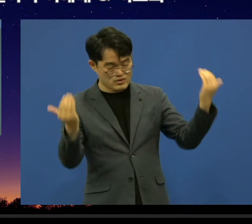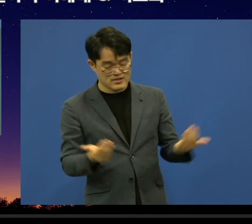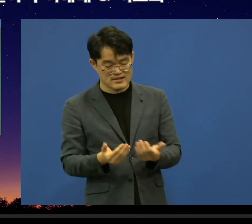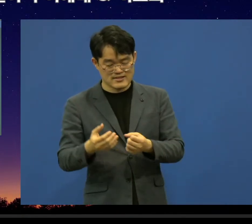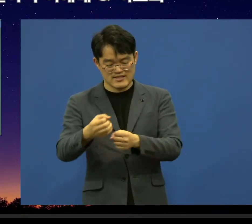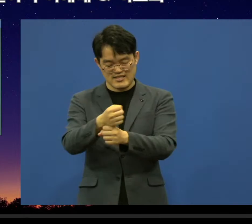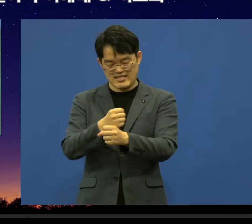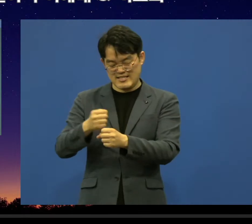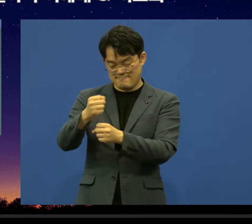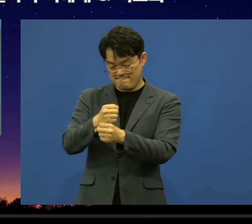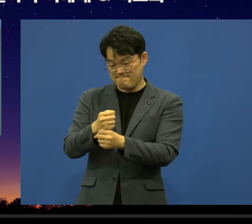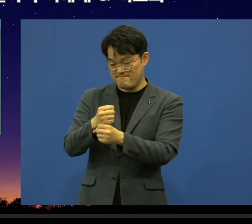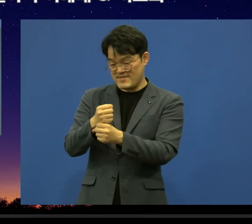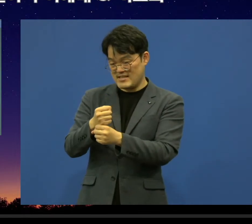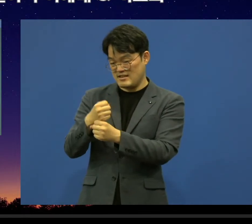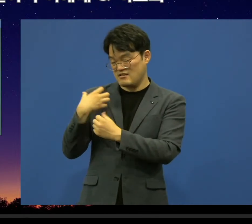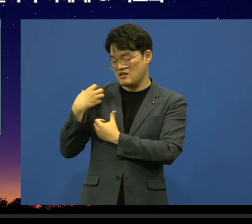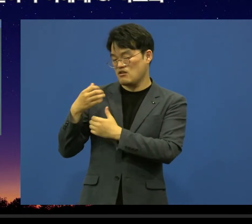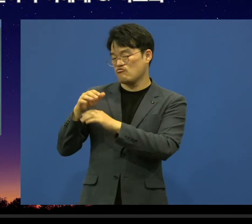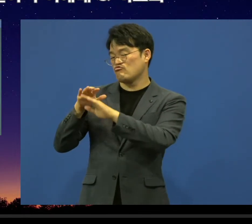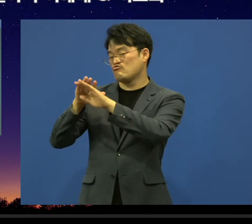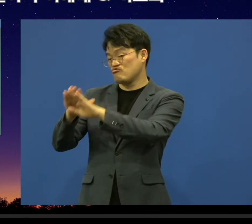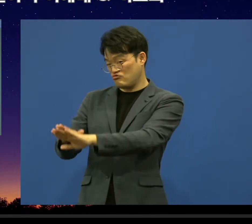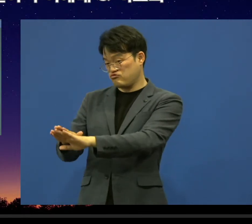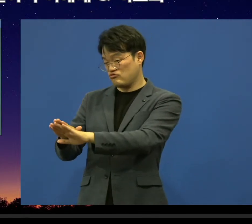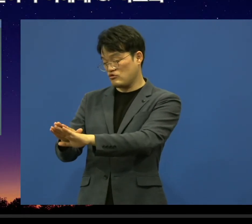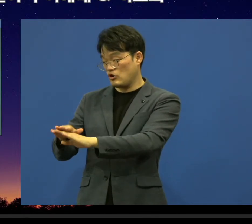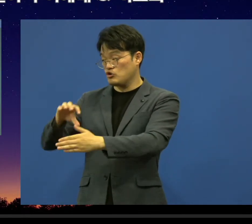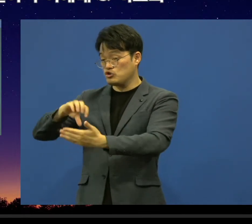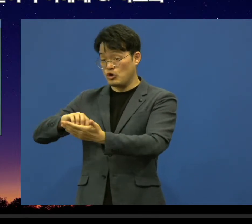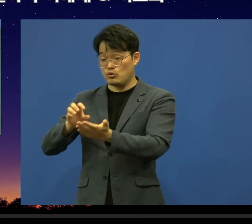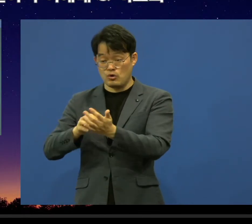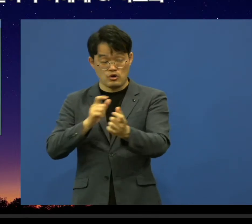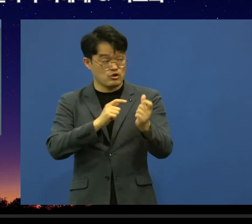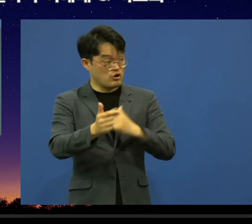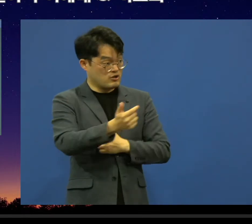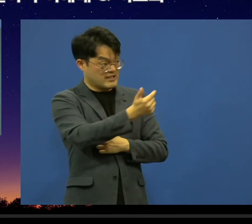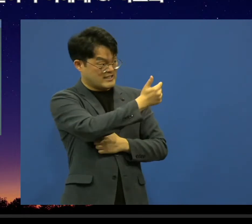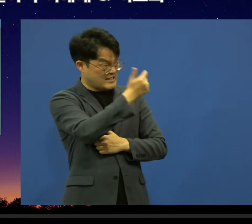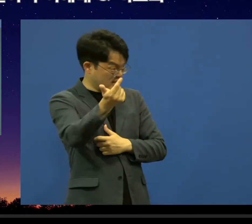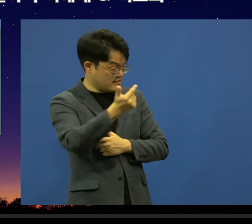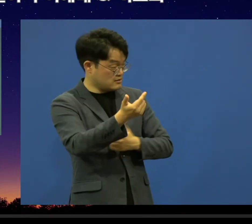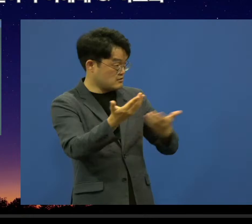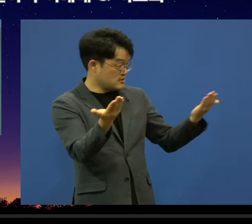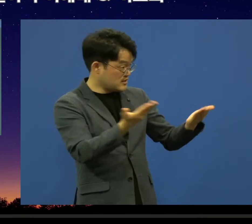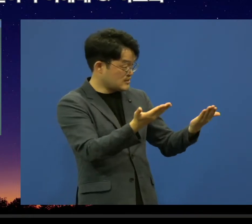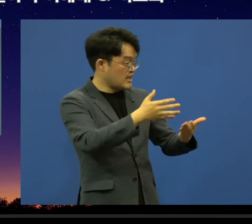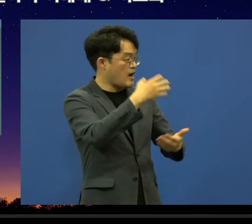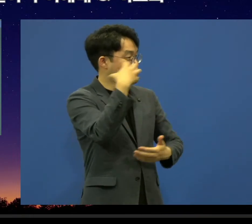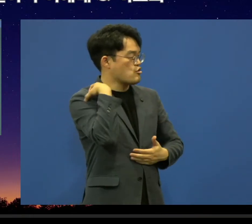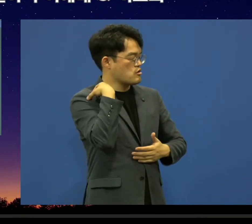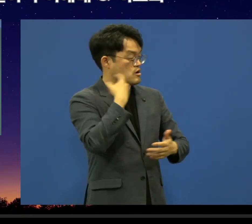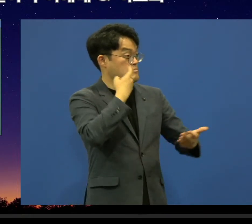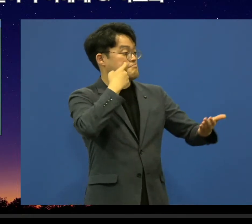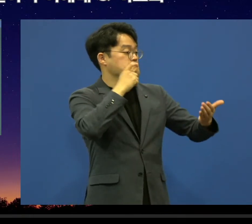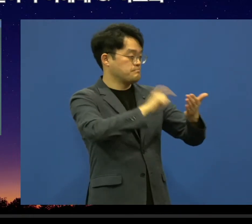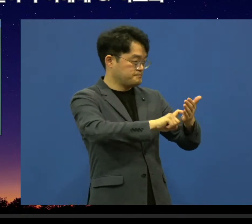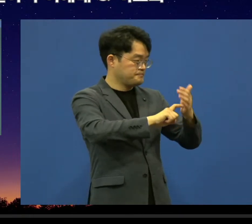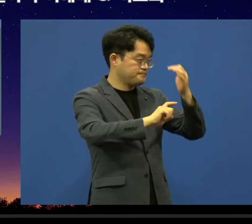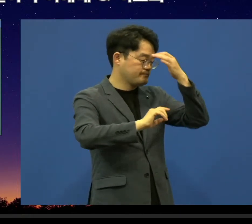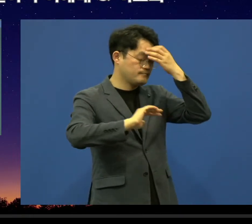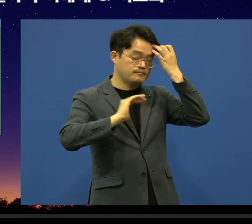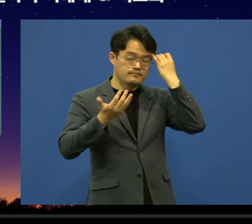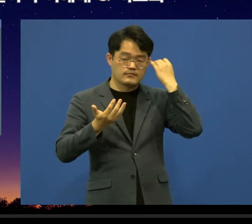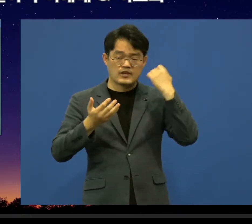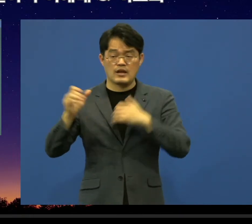짐을 내려놓아야 될 만큼 더 큰 사명을 발견했음을 우리는 알 수가 있어요. 다시 다윗은 자신의 손에